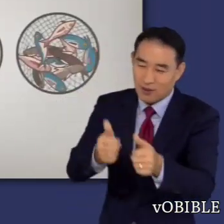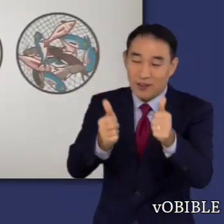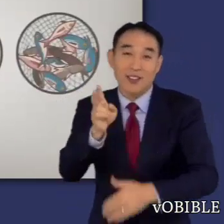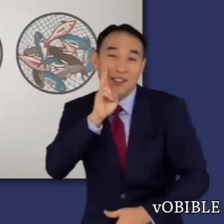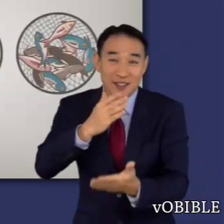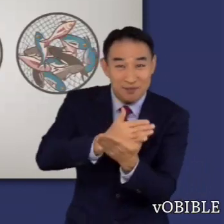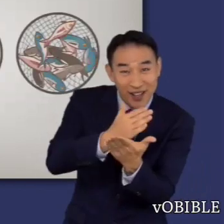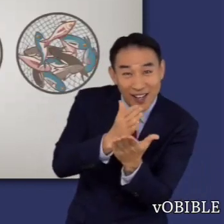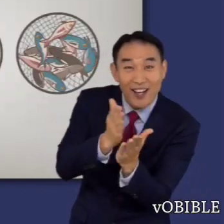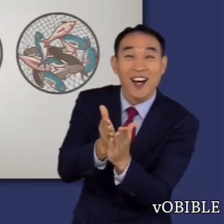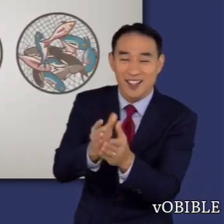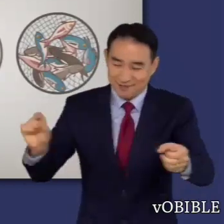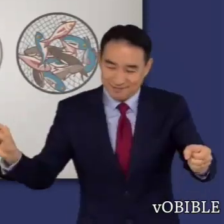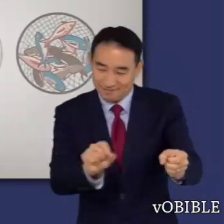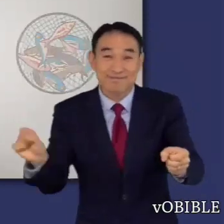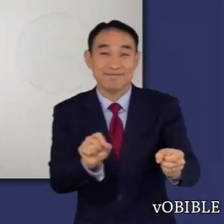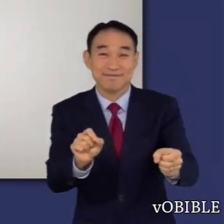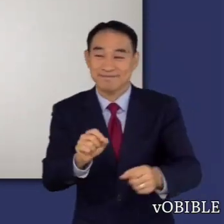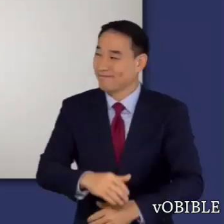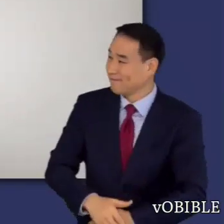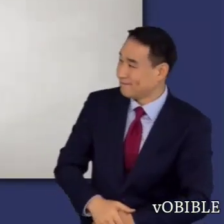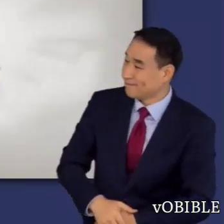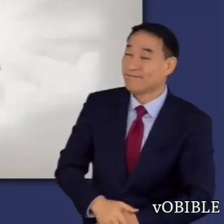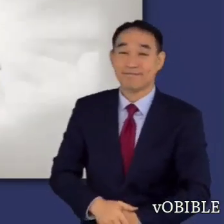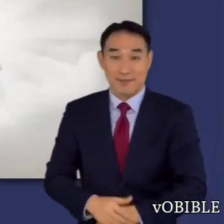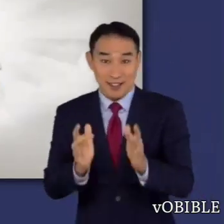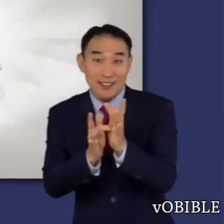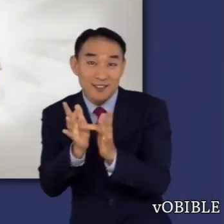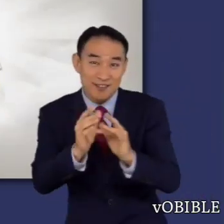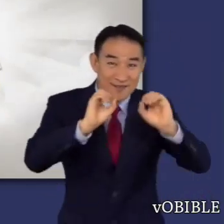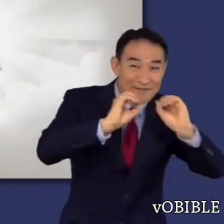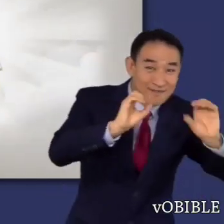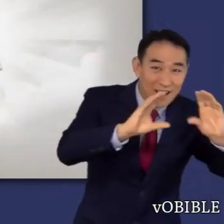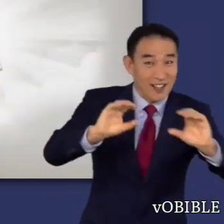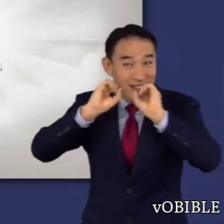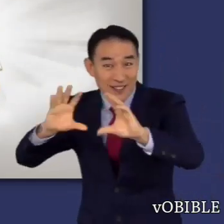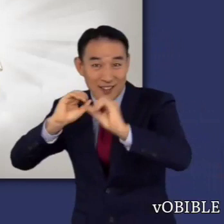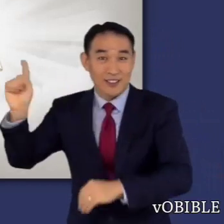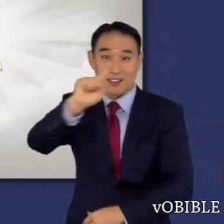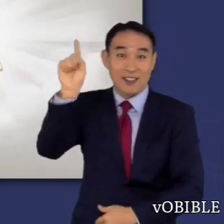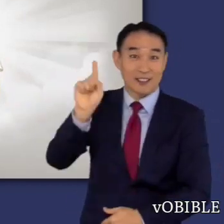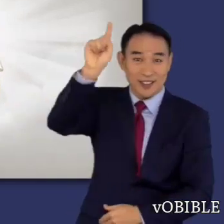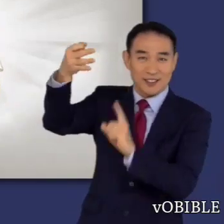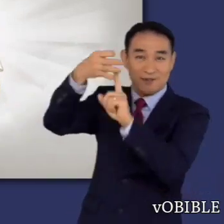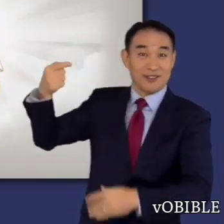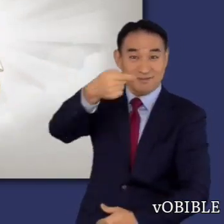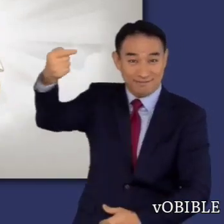喻。马太福音的记载一直强调耶稣传道的主题是天上的王